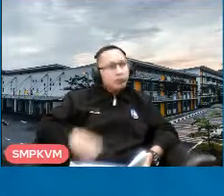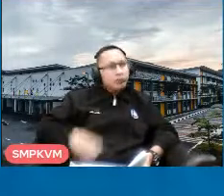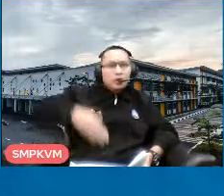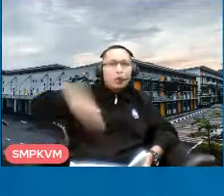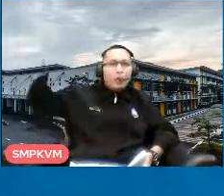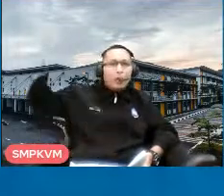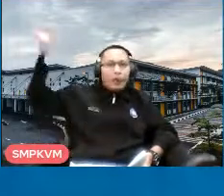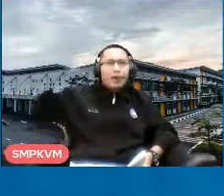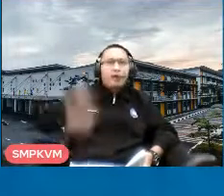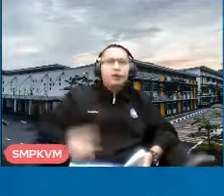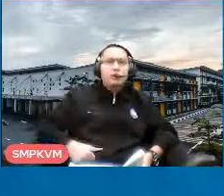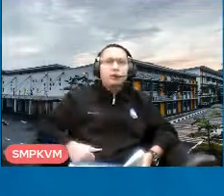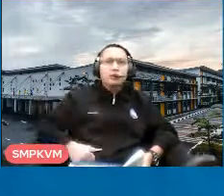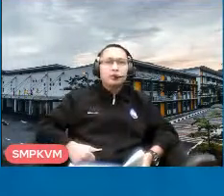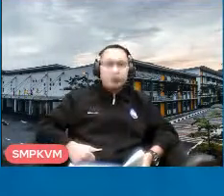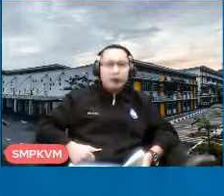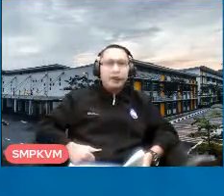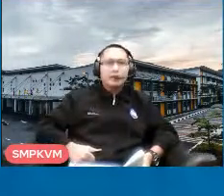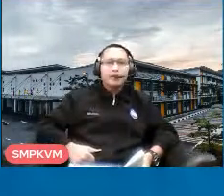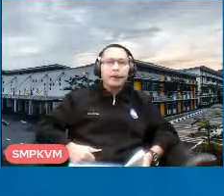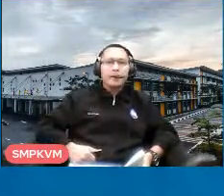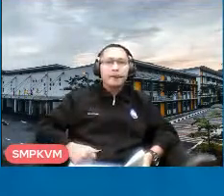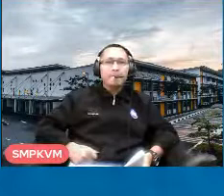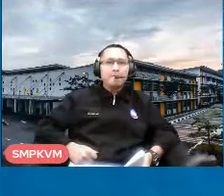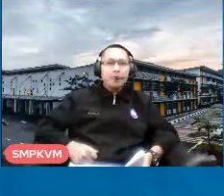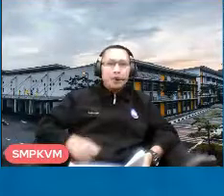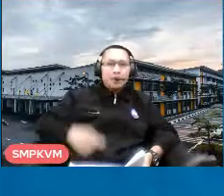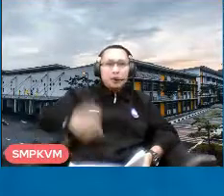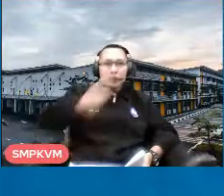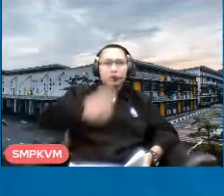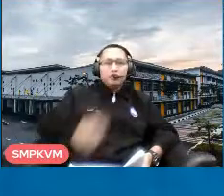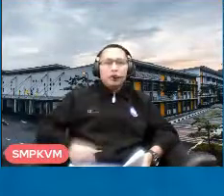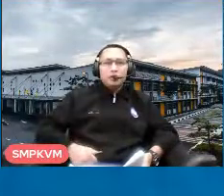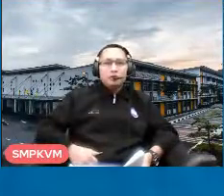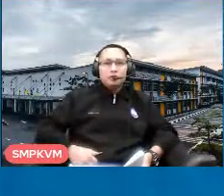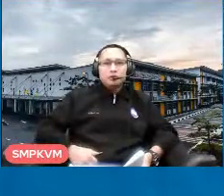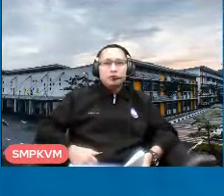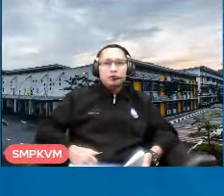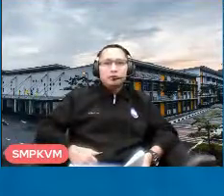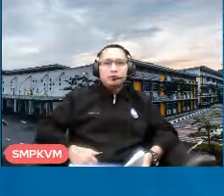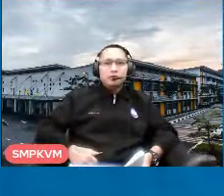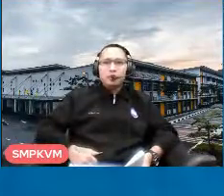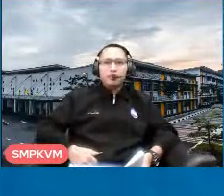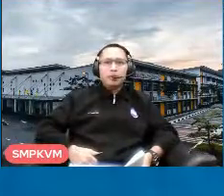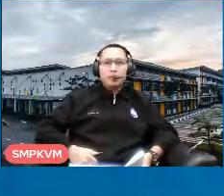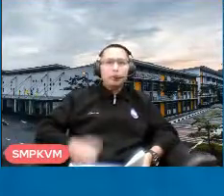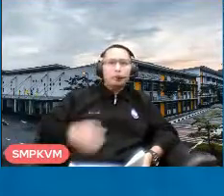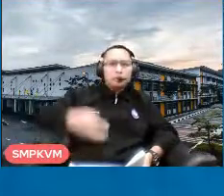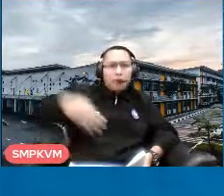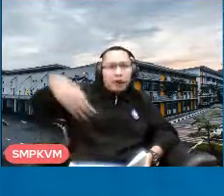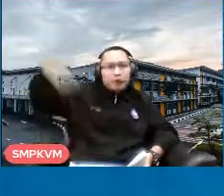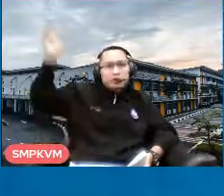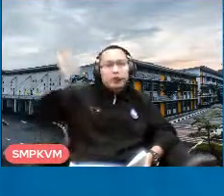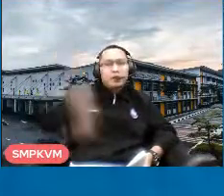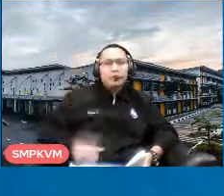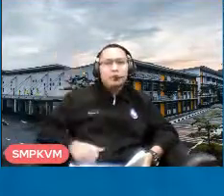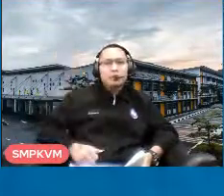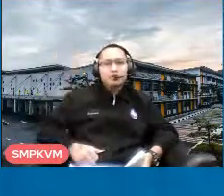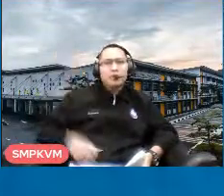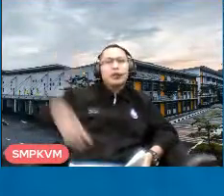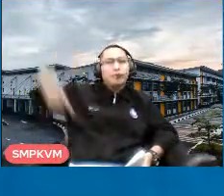yang dapat pagar lagi itu tekanan Oke kutuk deh Udah macam-macam kutu